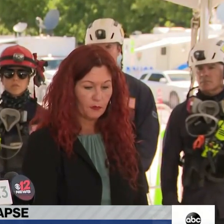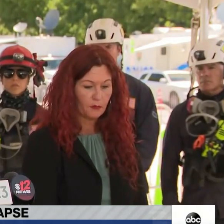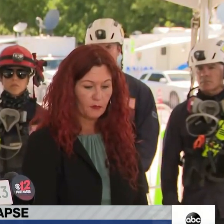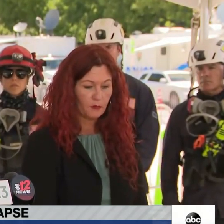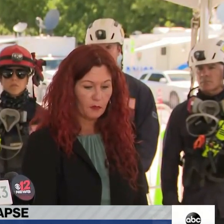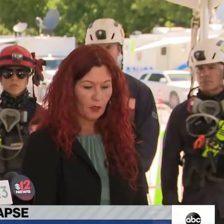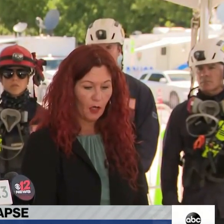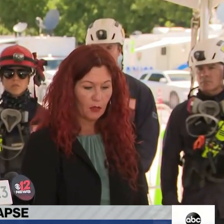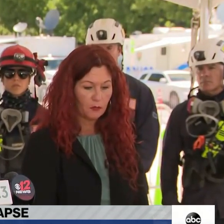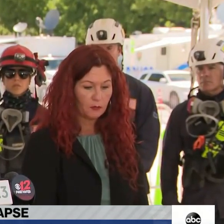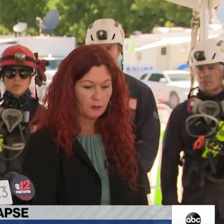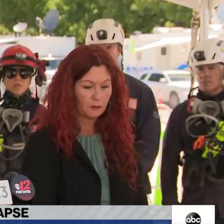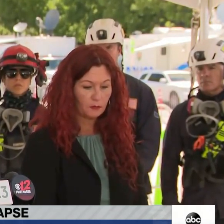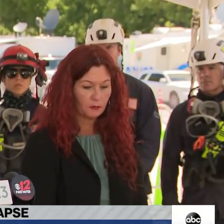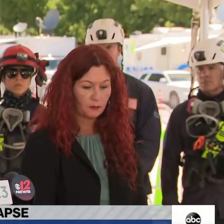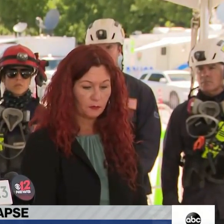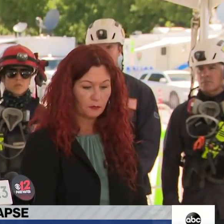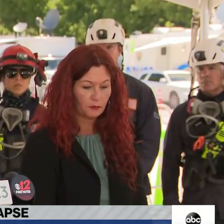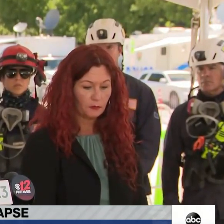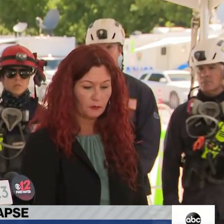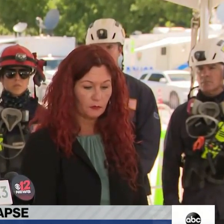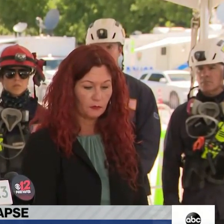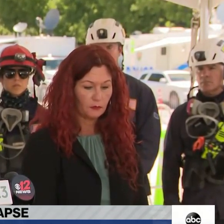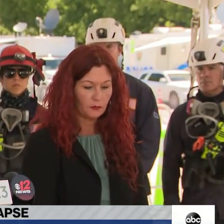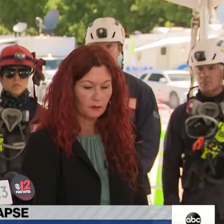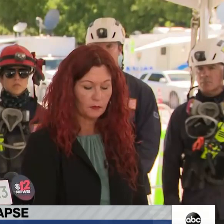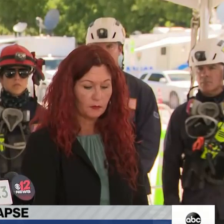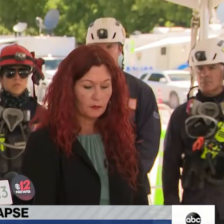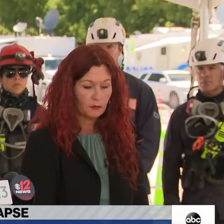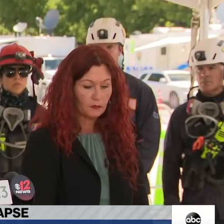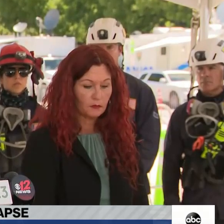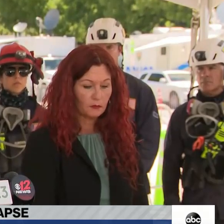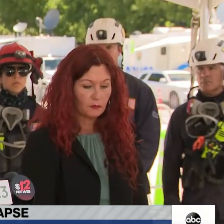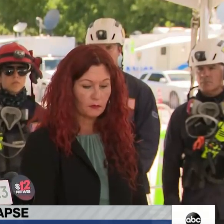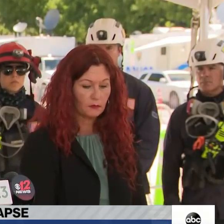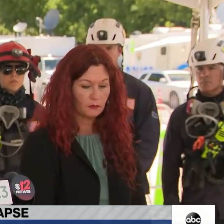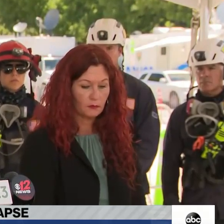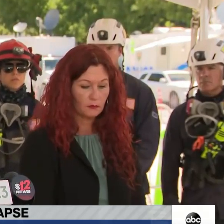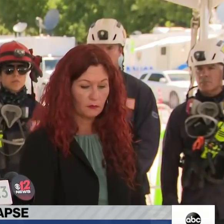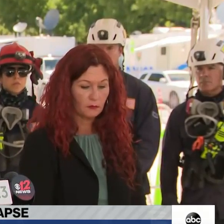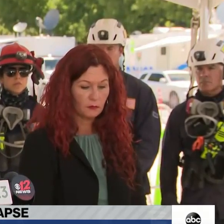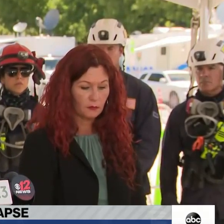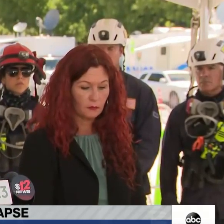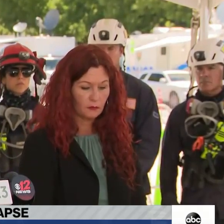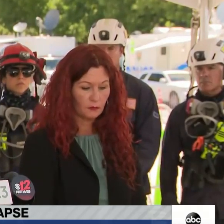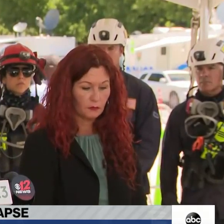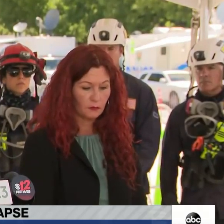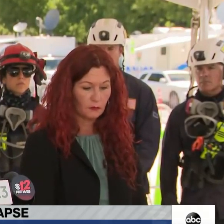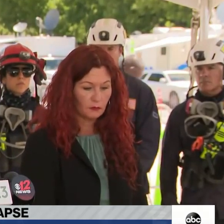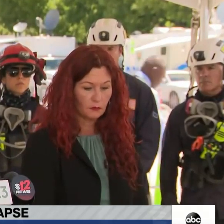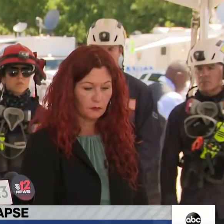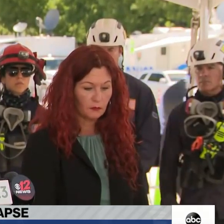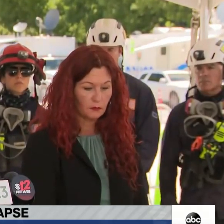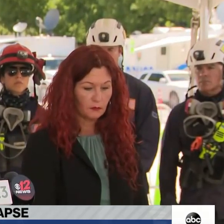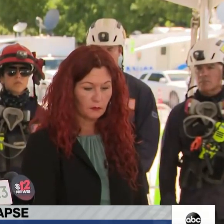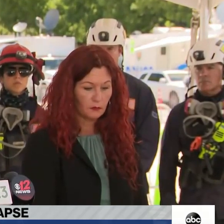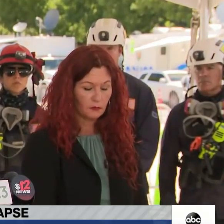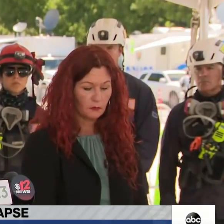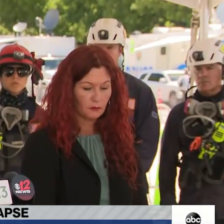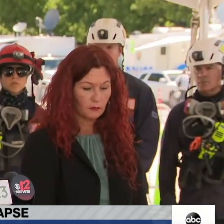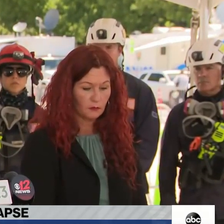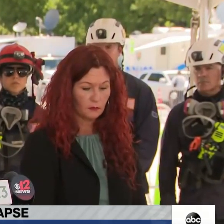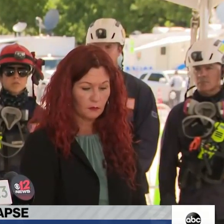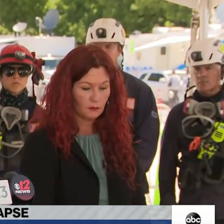arrêter. Dans nuit, là, il y a deux autres victimes que nous sommes capables de compter, nous sommes capables de joindre. Et nous sommes capables de compter que Sifio